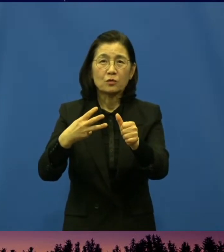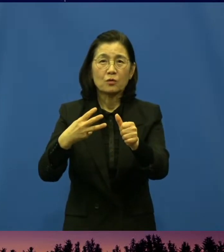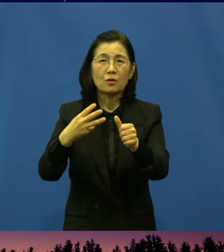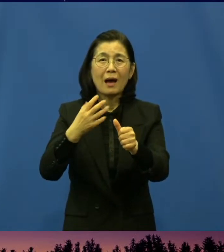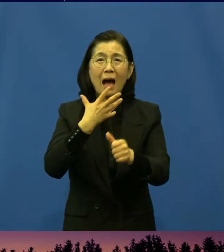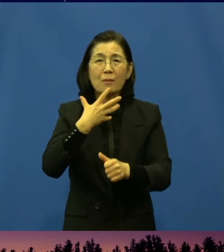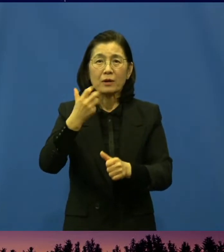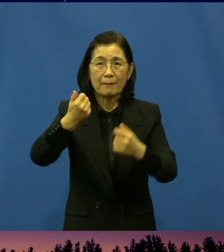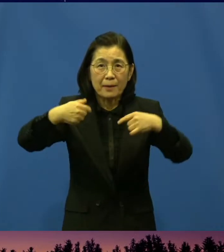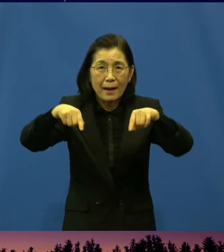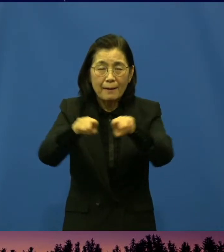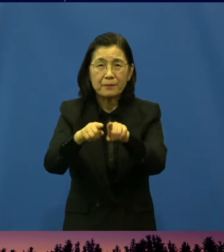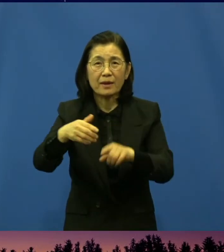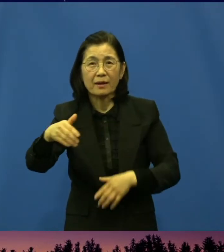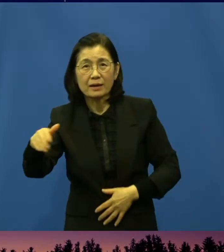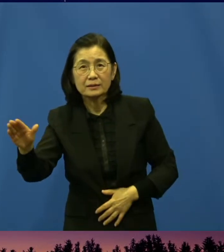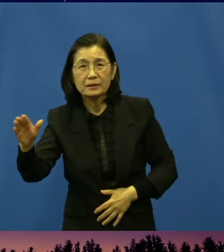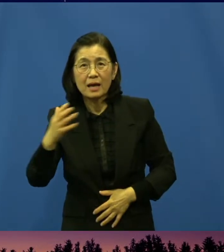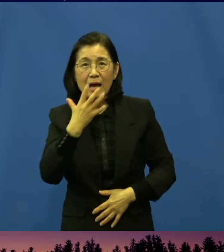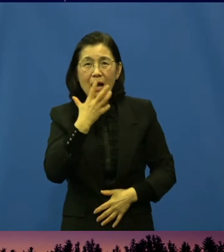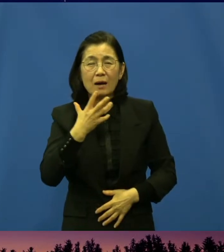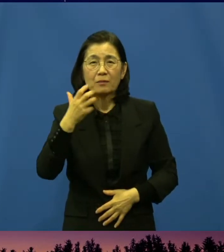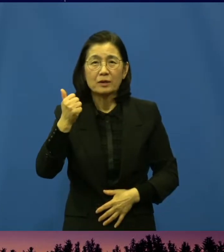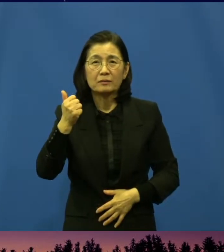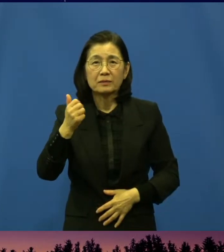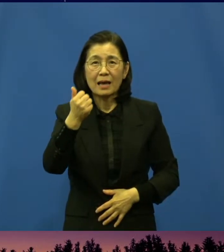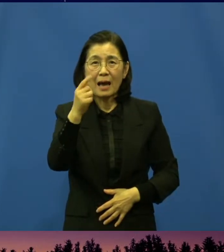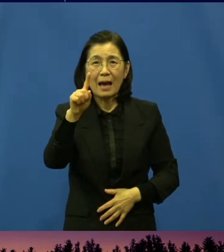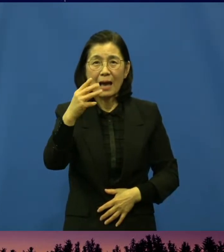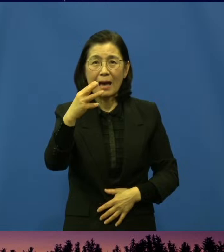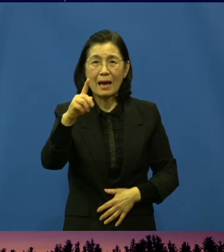갔으며 아브라함이 하란을 떠날 때에